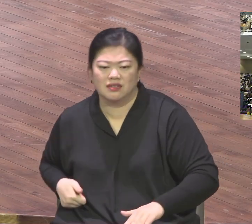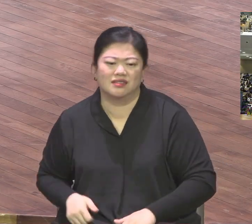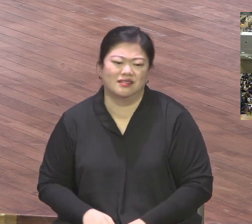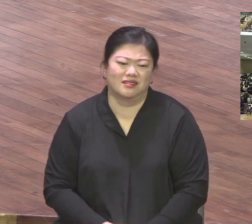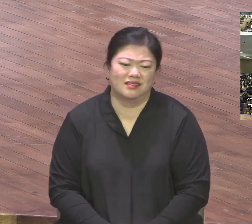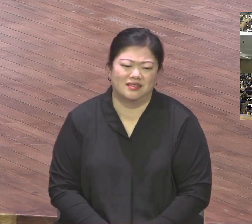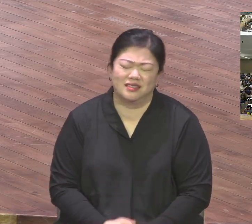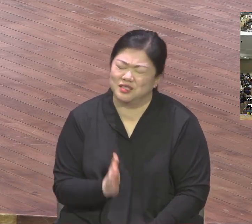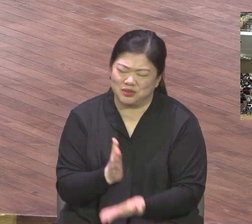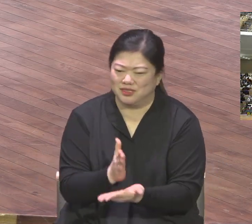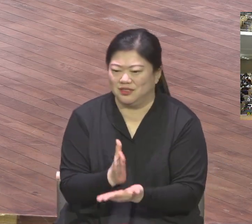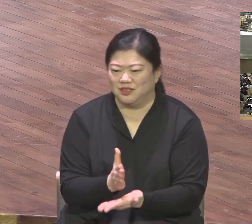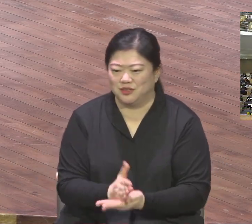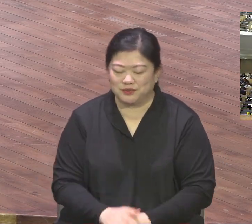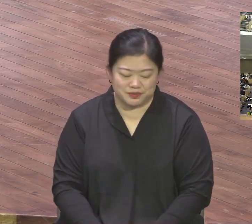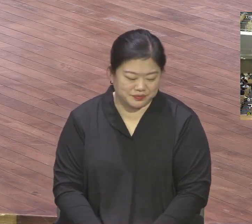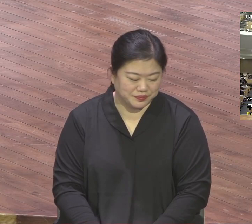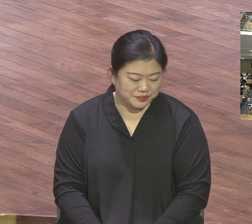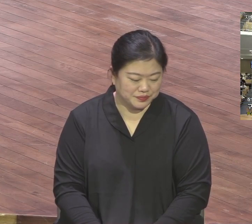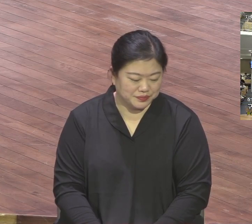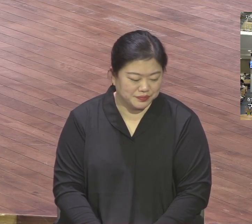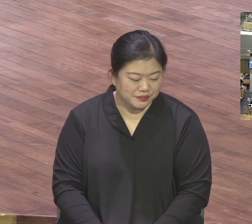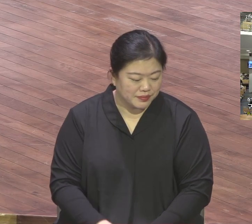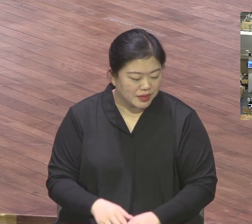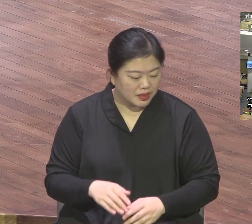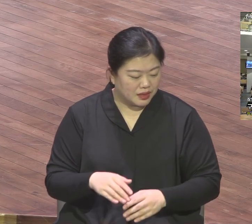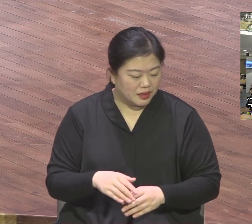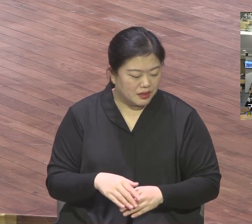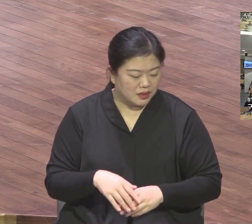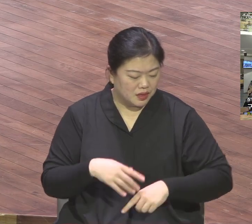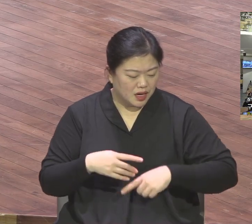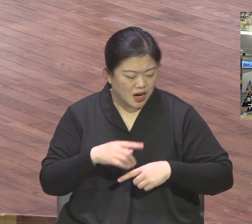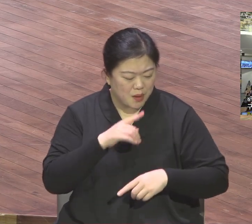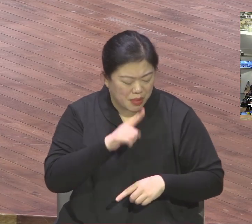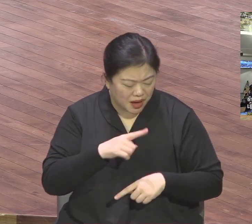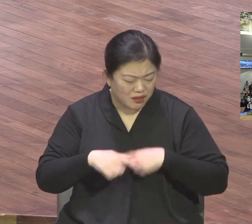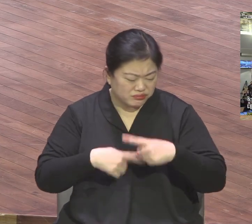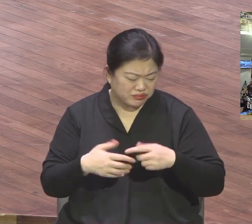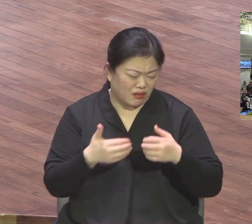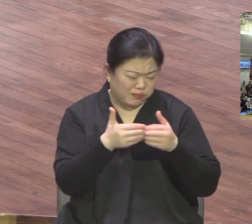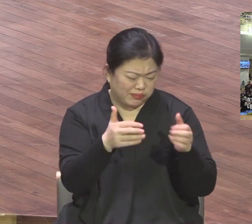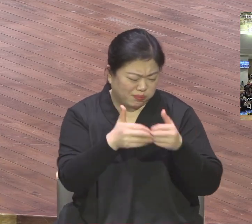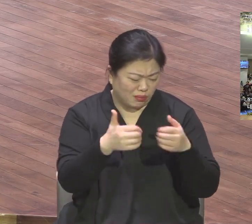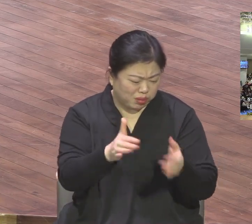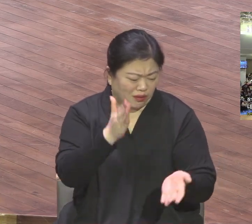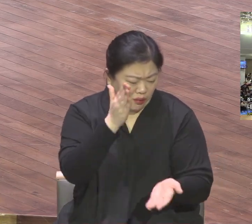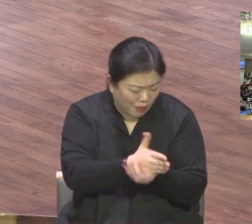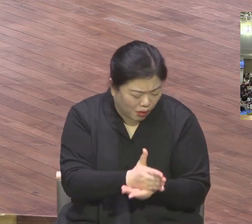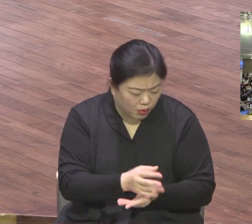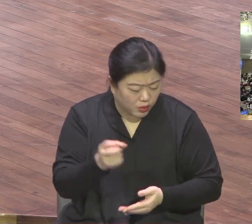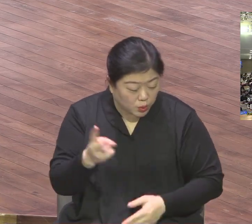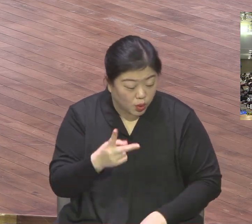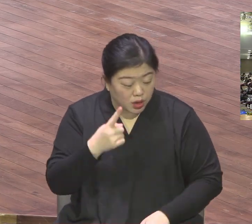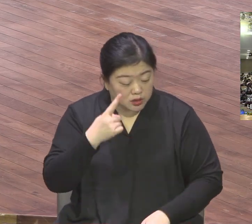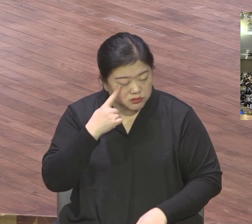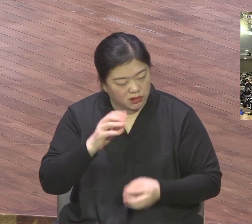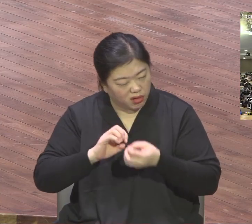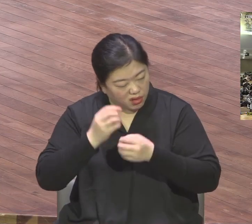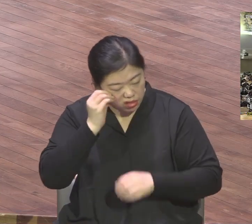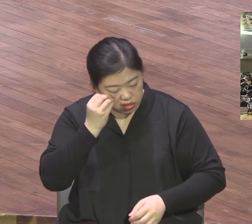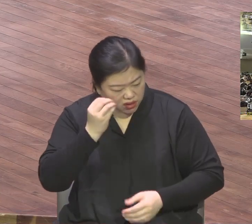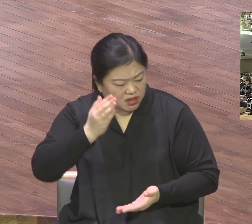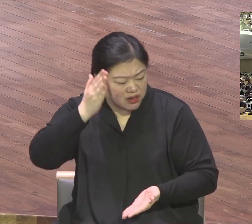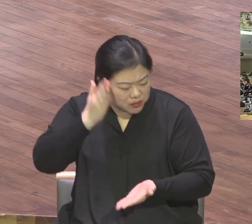구부러진 말을 내 입에서 버리며 삐뚤어진 말을 내 입술에서 멀리하라. 너 입 눈은 바로 보면